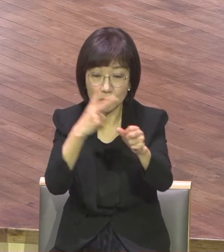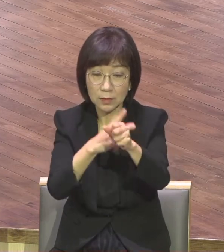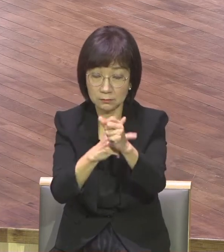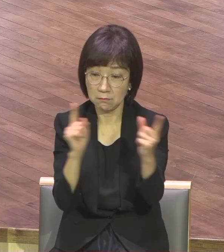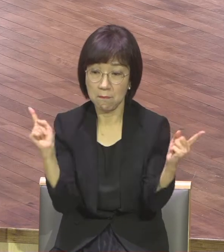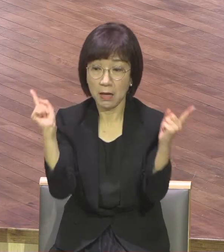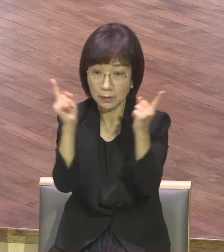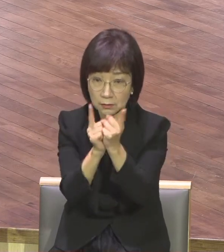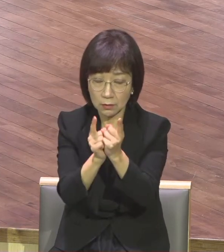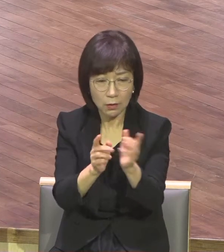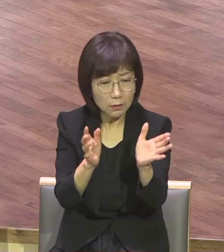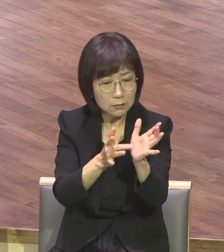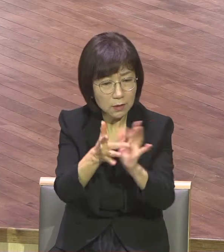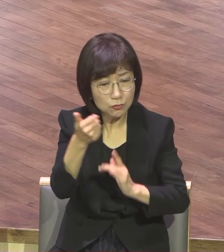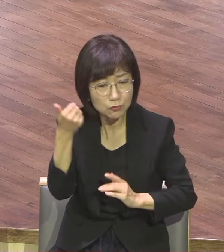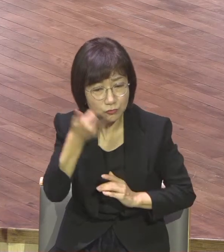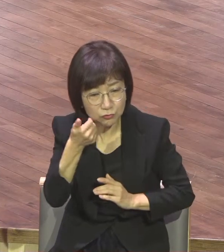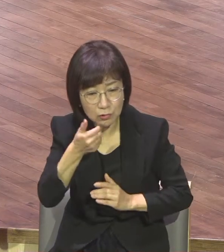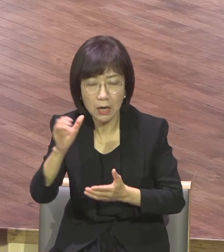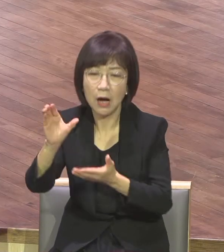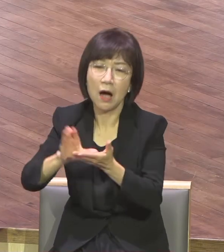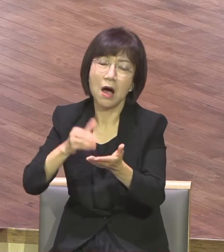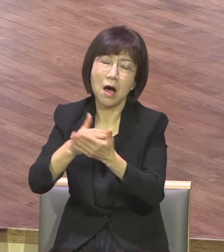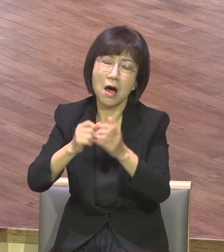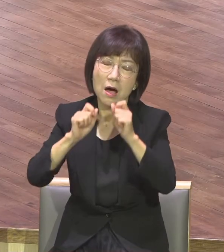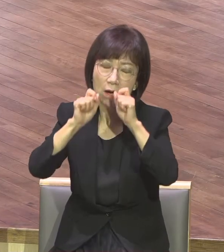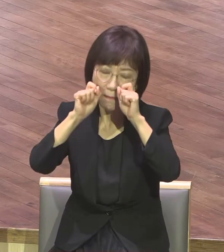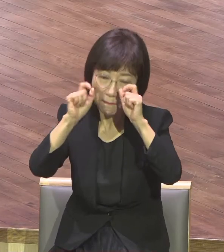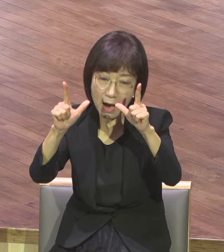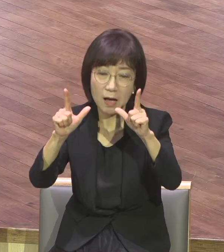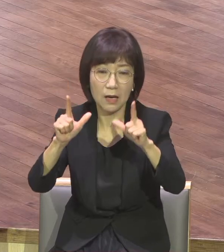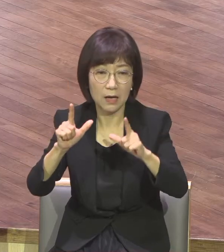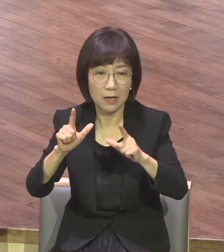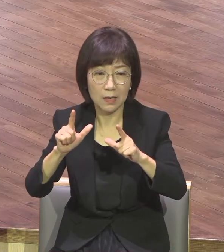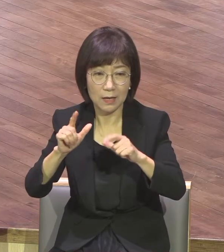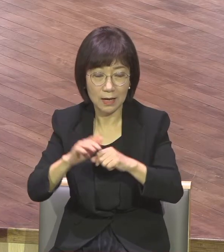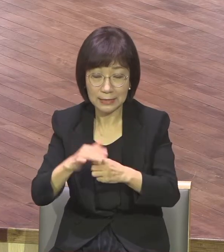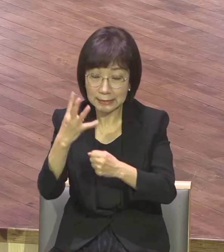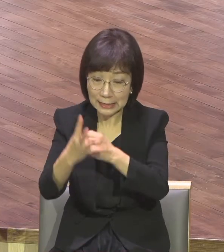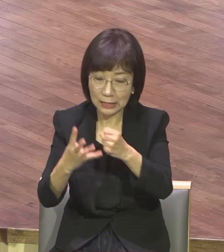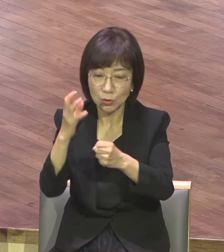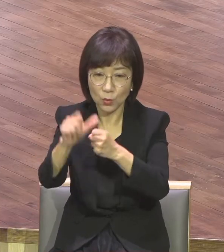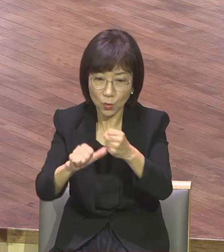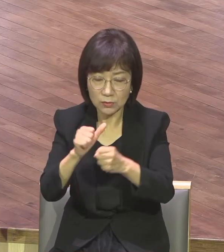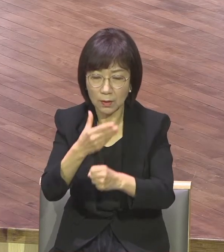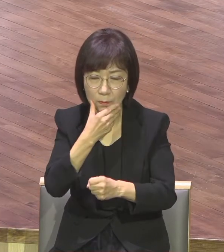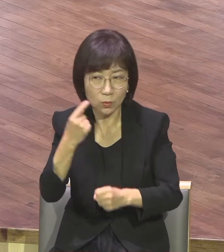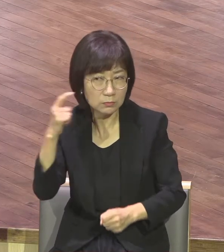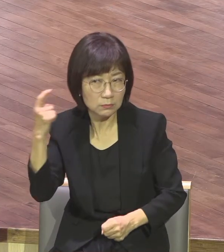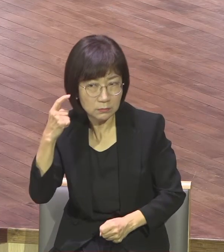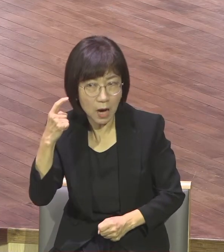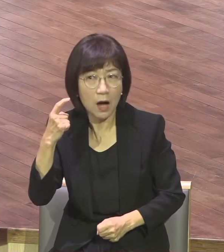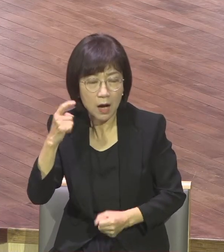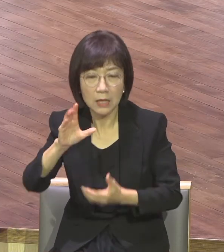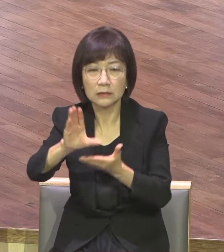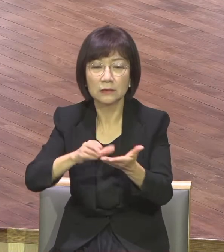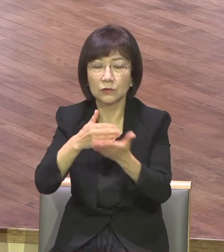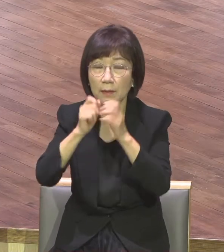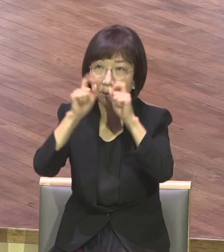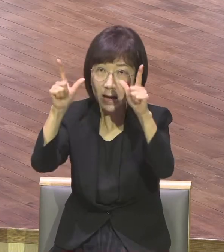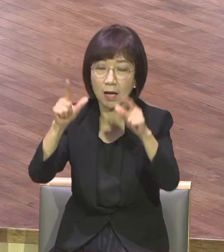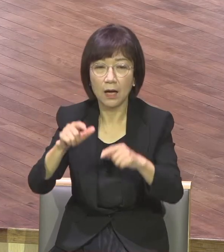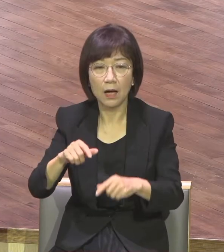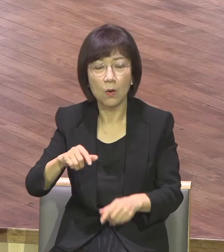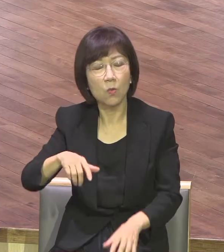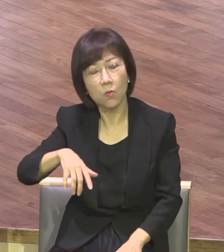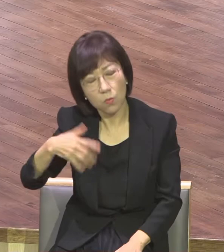5년 동안 메시지 들으면서 깨달았다, 결론 내렸다. 진짜 이거 중지죠. 이거 정말 기적이거든요. 그런데